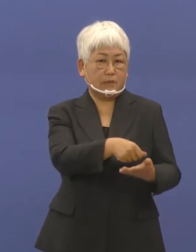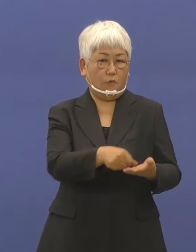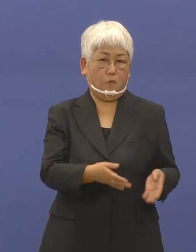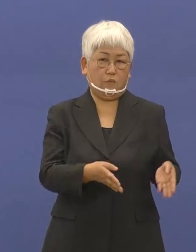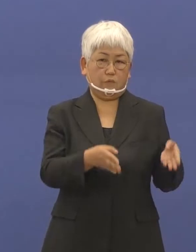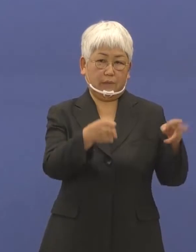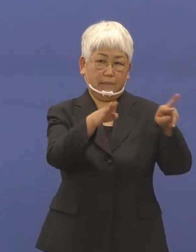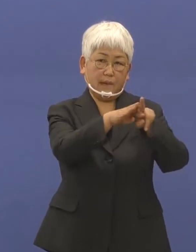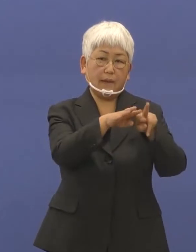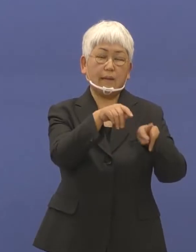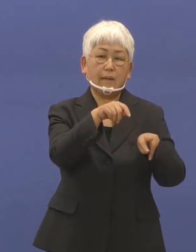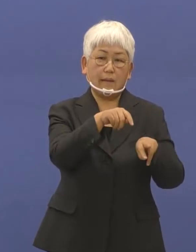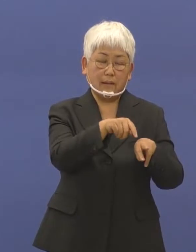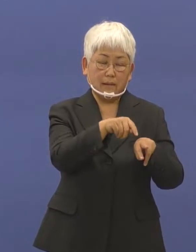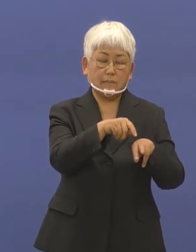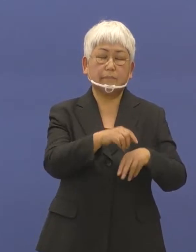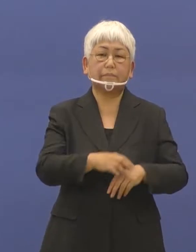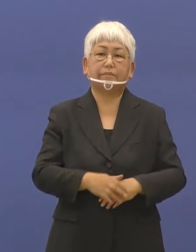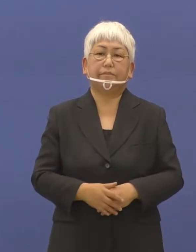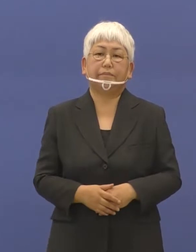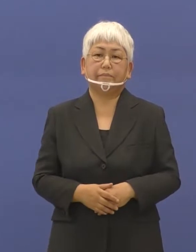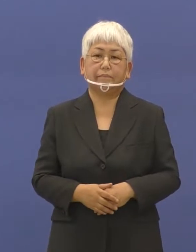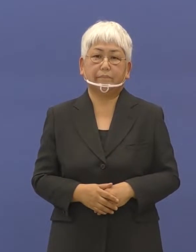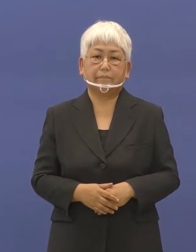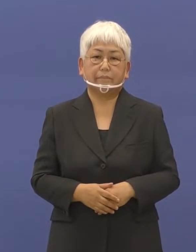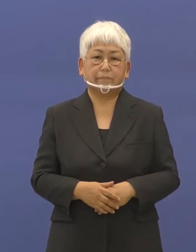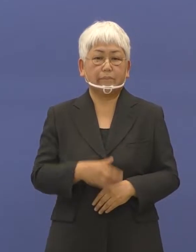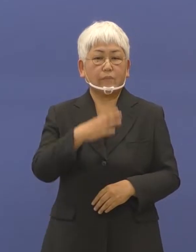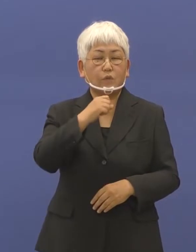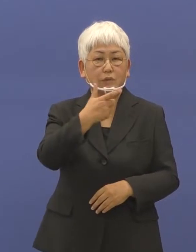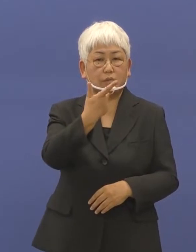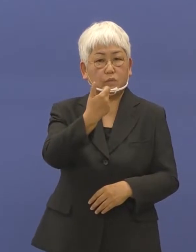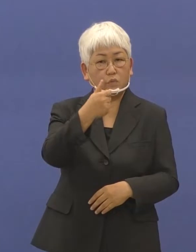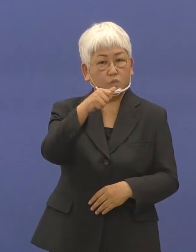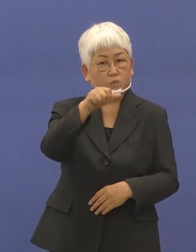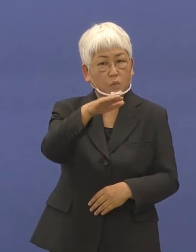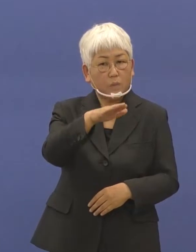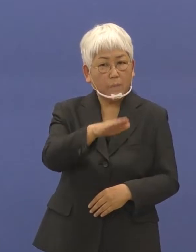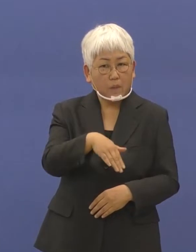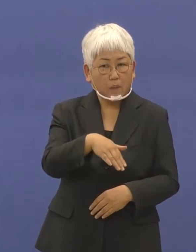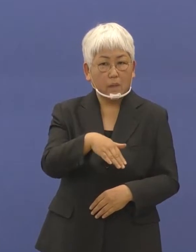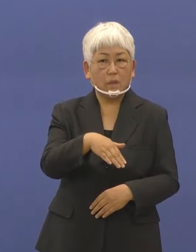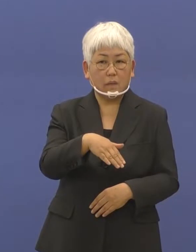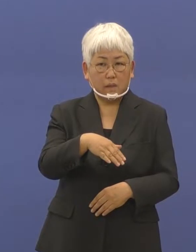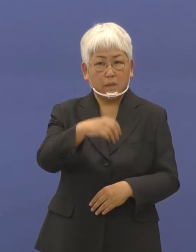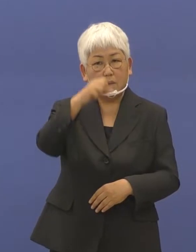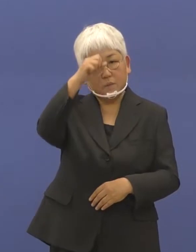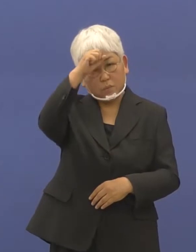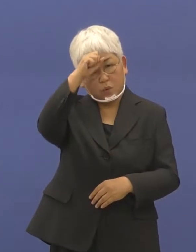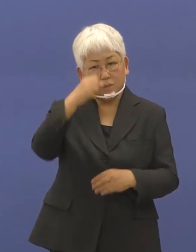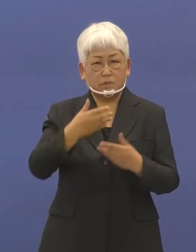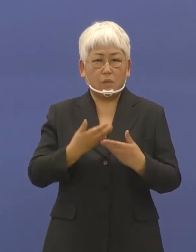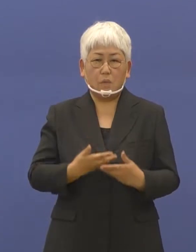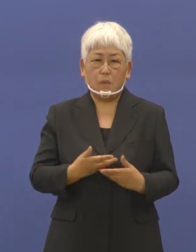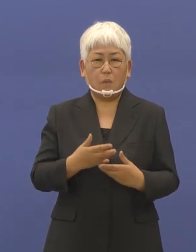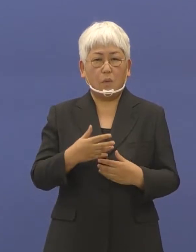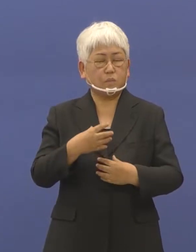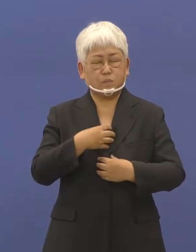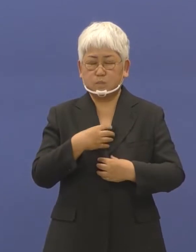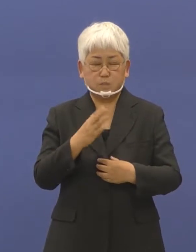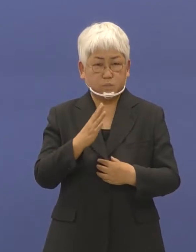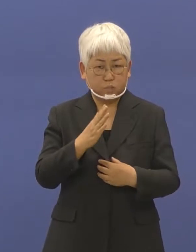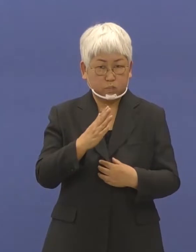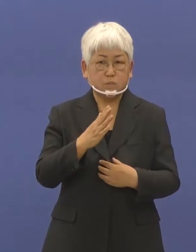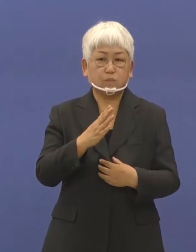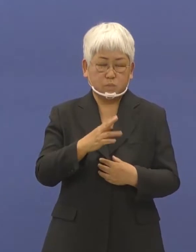センターの開設で、65歳未満で重症化リスクの低い方は